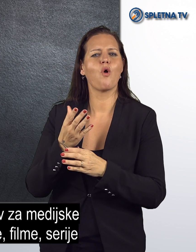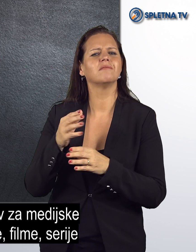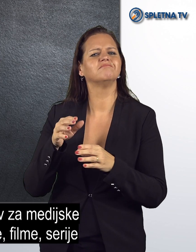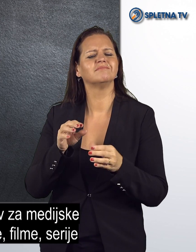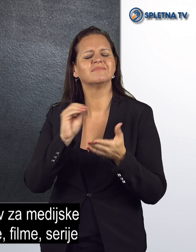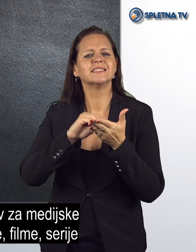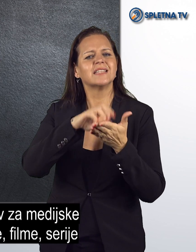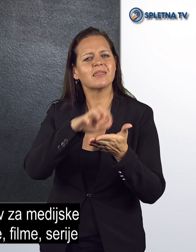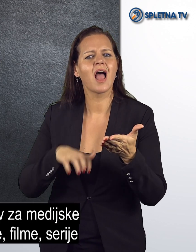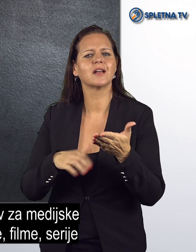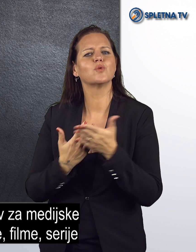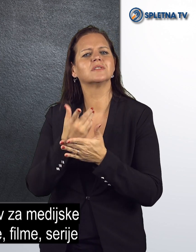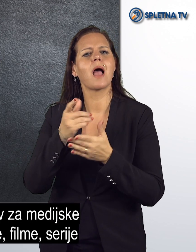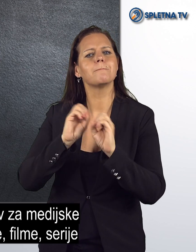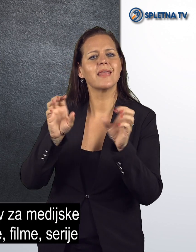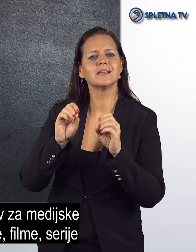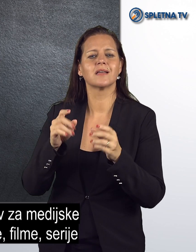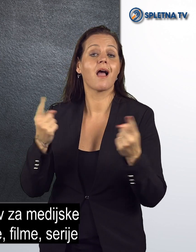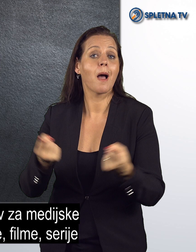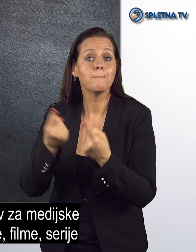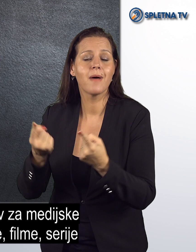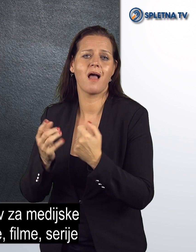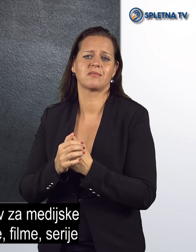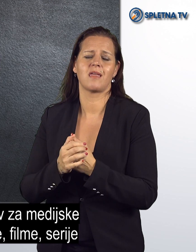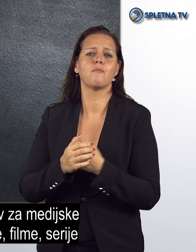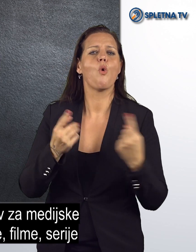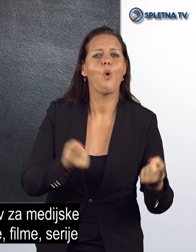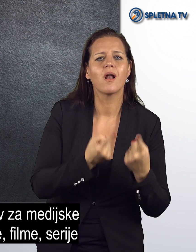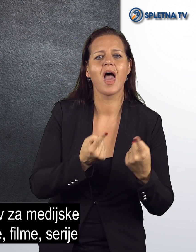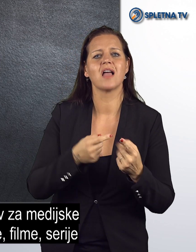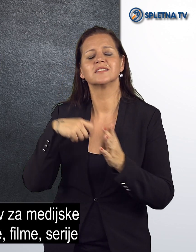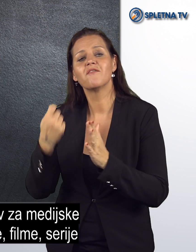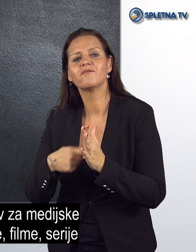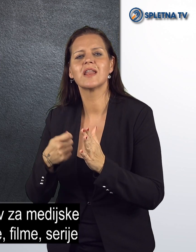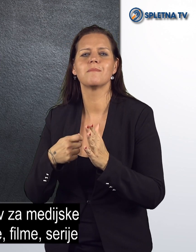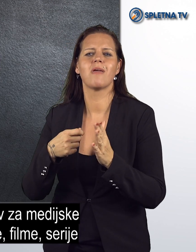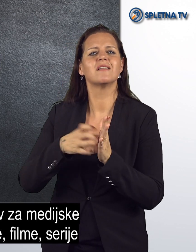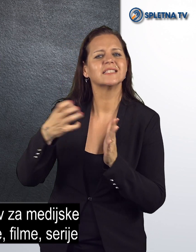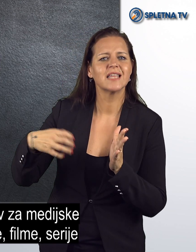Razvoj scenarijev za medijske kampanje, oglase, filme, serije